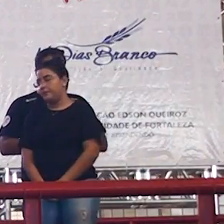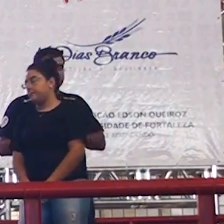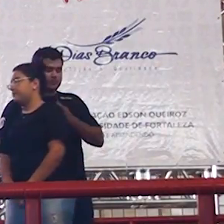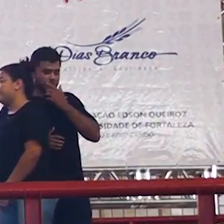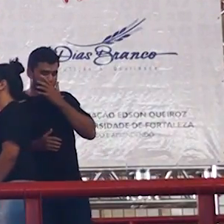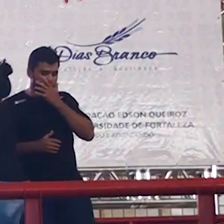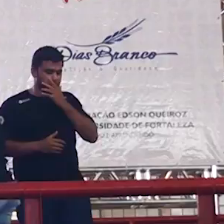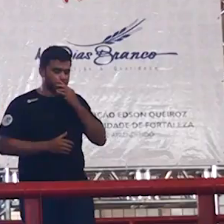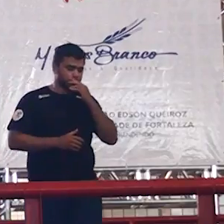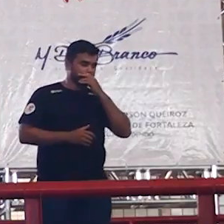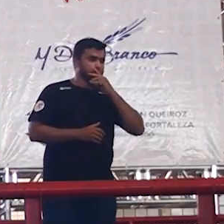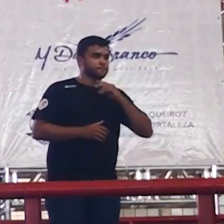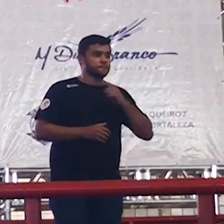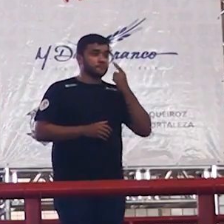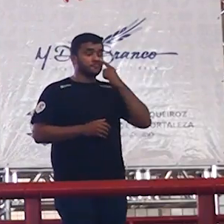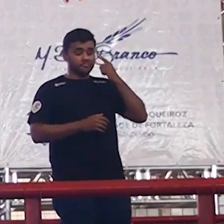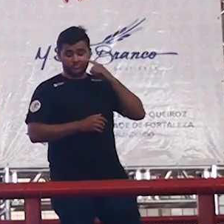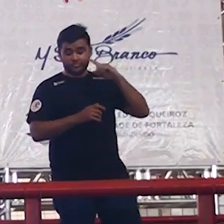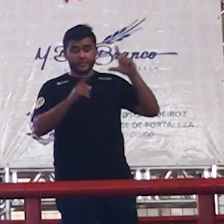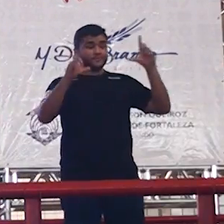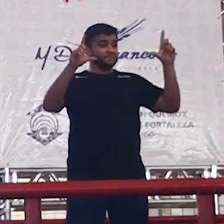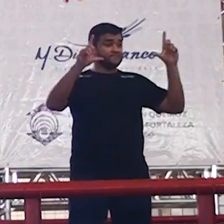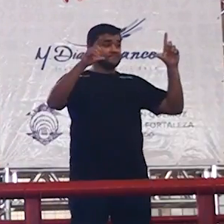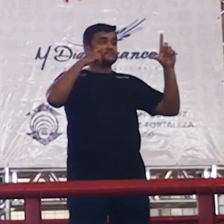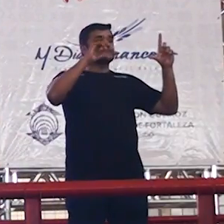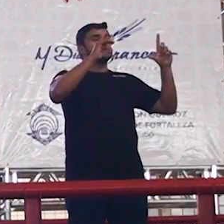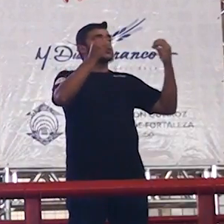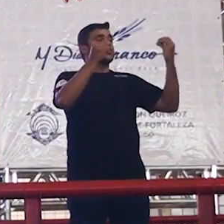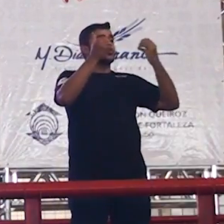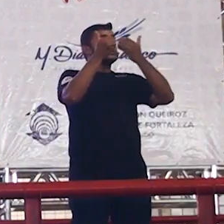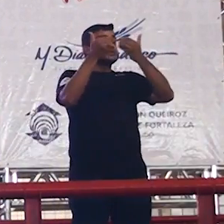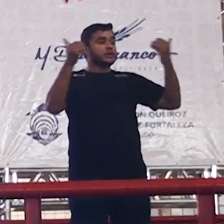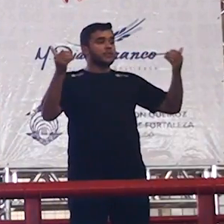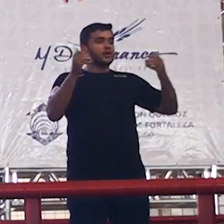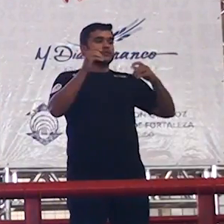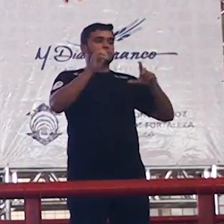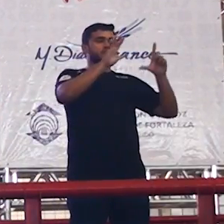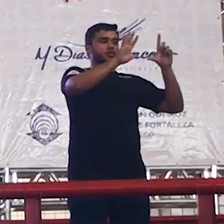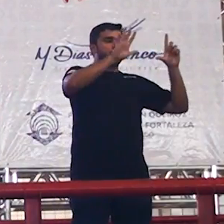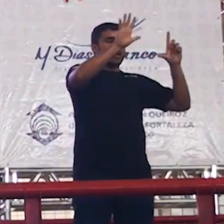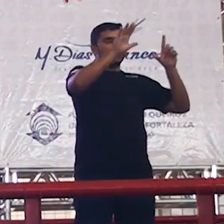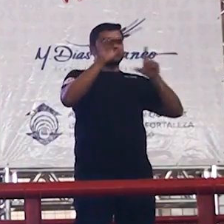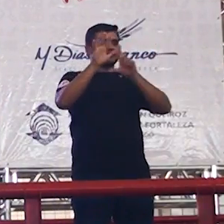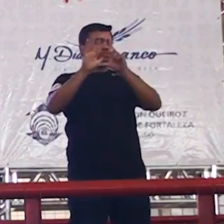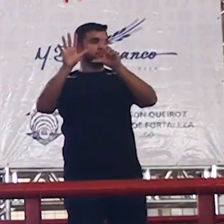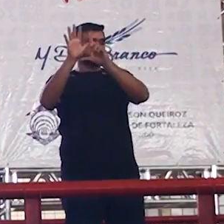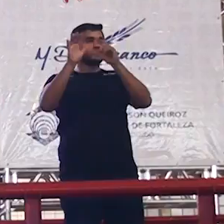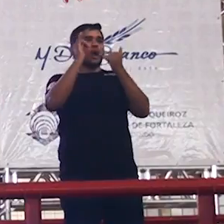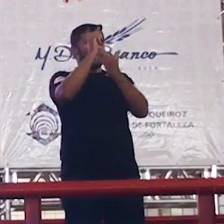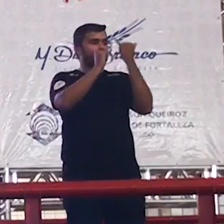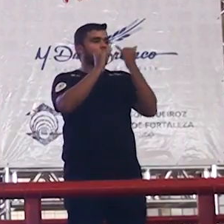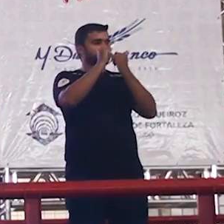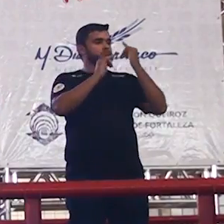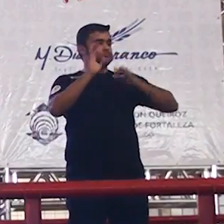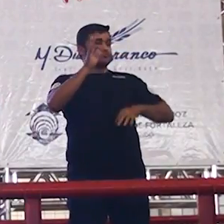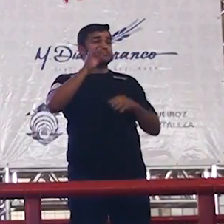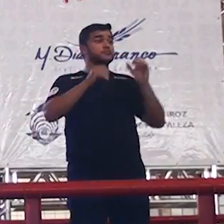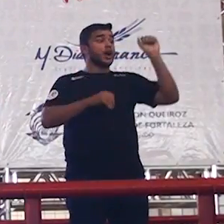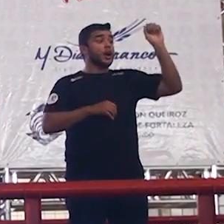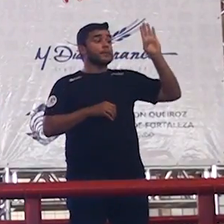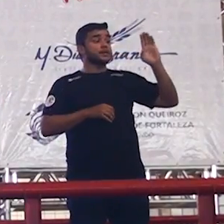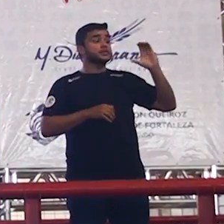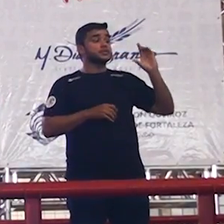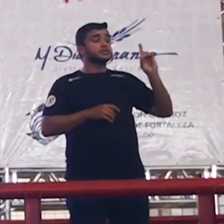mais figuras, você realmente vai encontrar áreas de figuras semelhantes. Quais